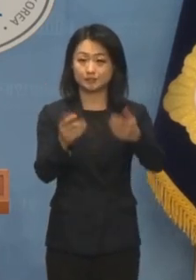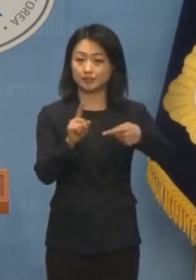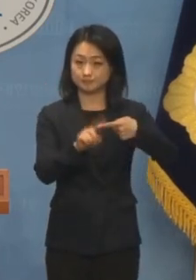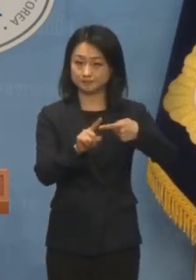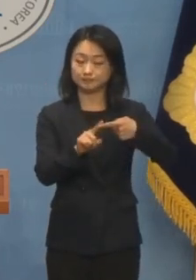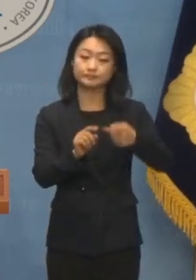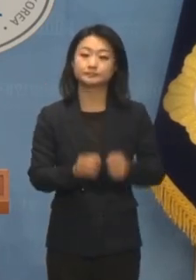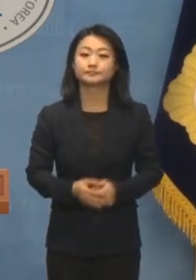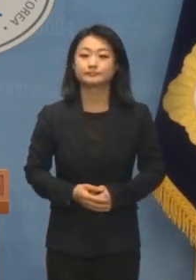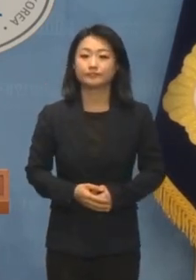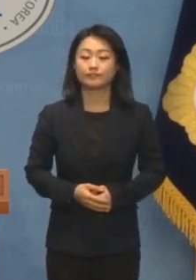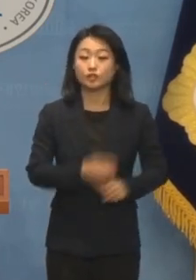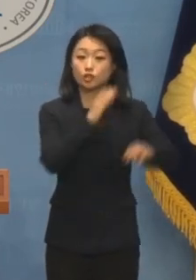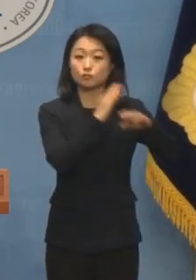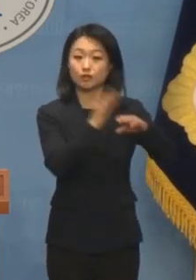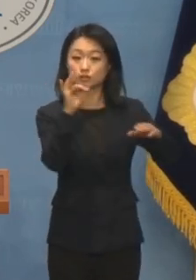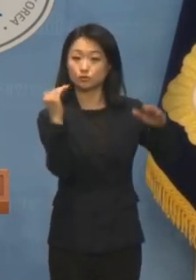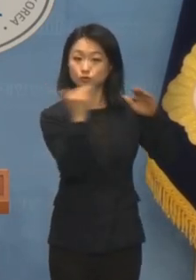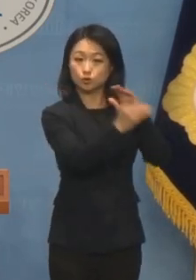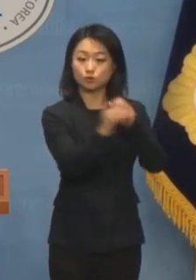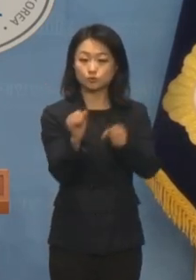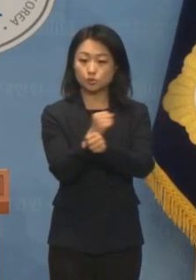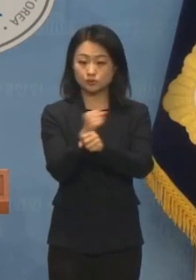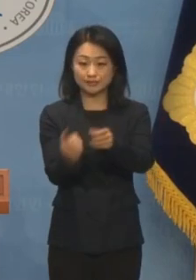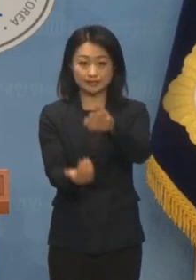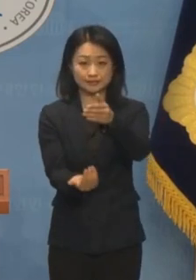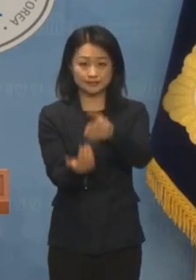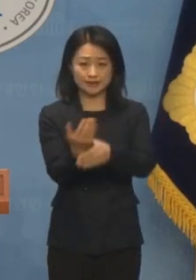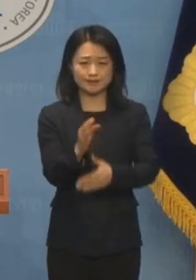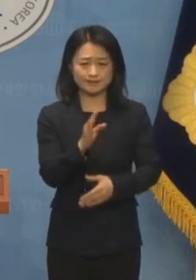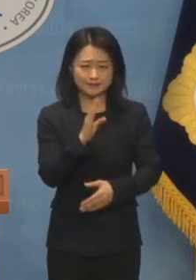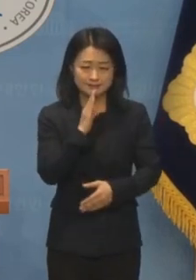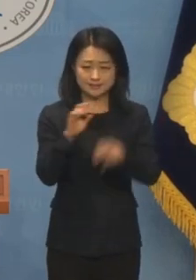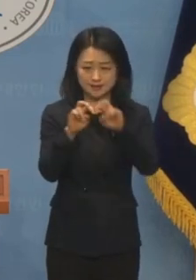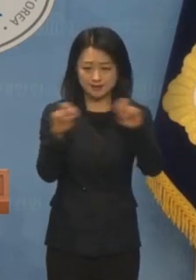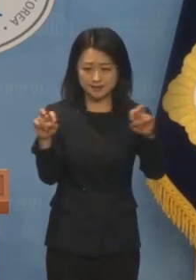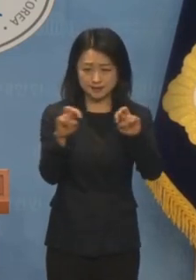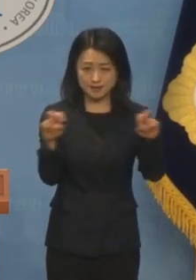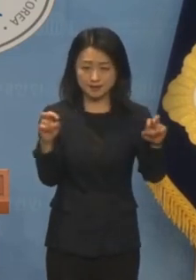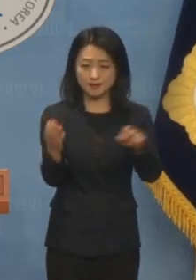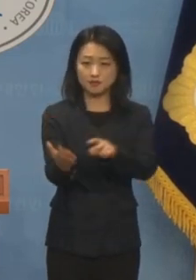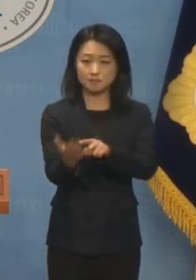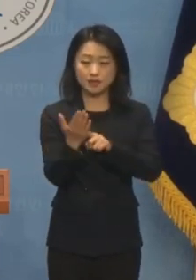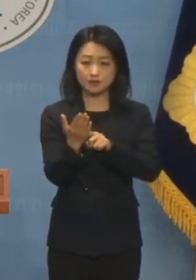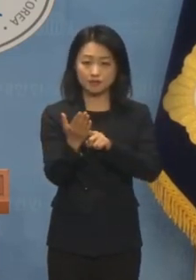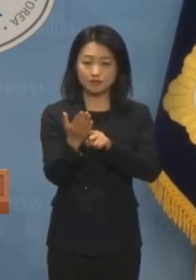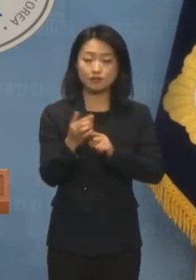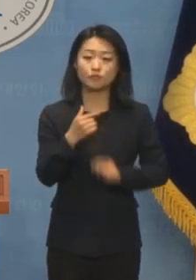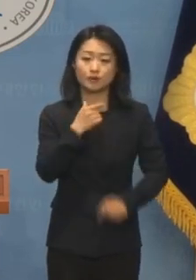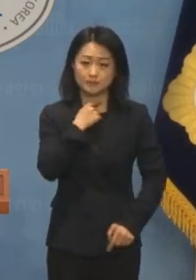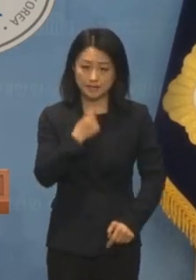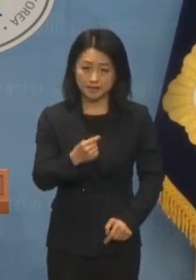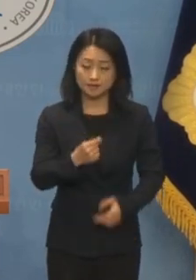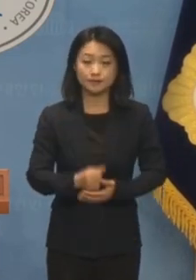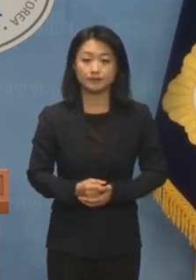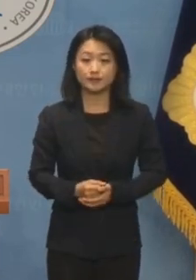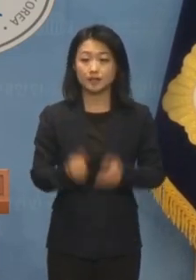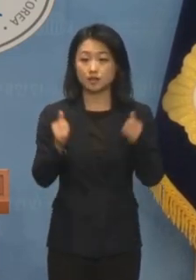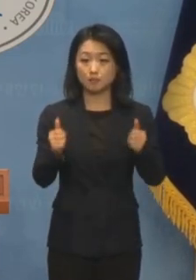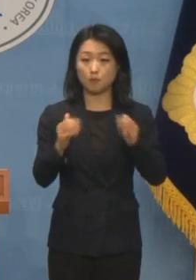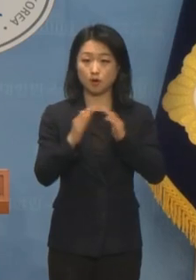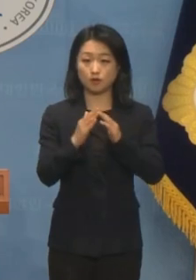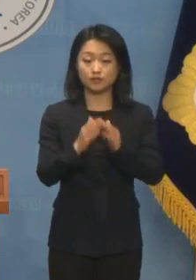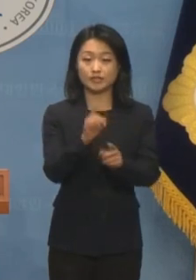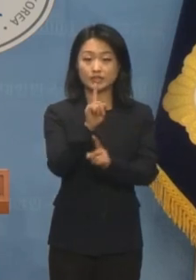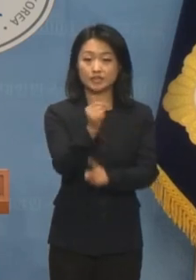시작하겠습니다 대북 송금 조작 사건의 실체적 진실이 제대로 밝혀지길 기대합니다 법원이 오늘